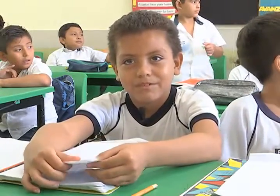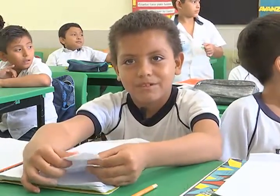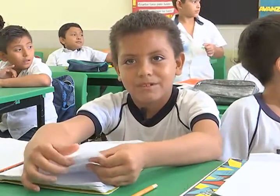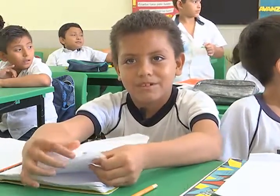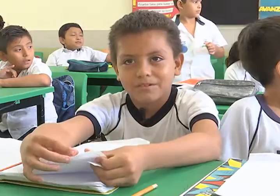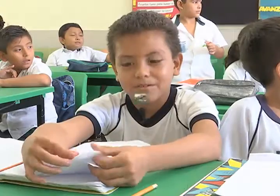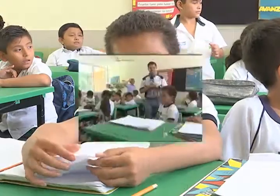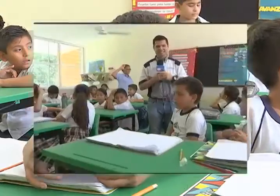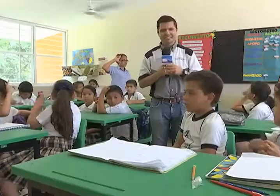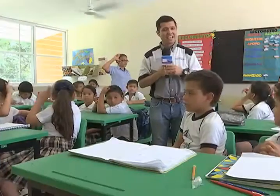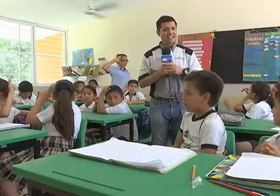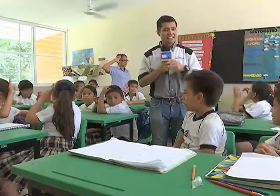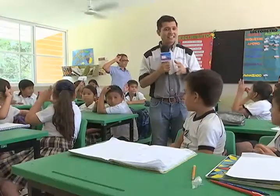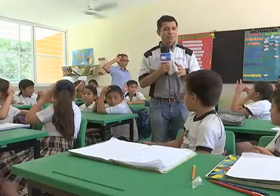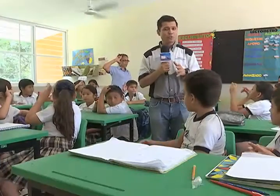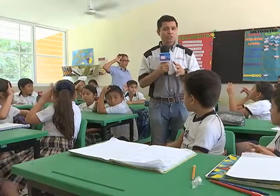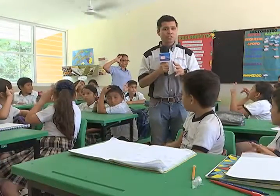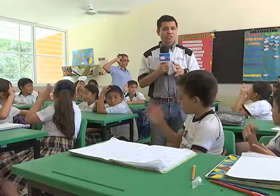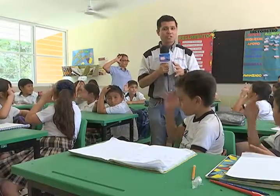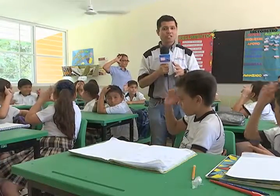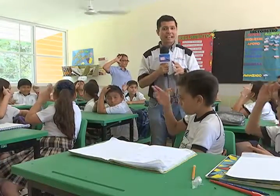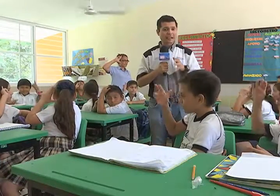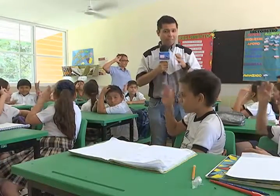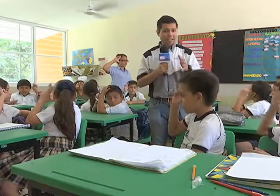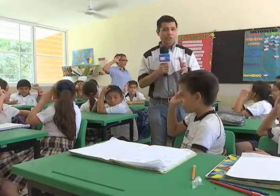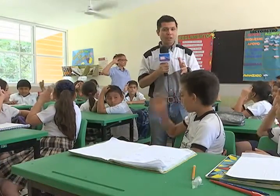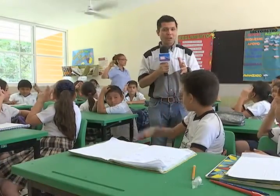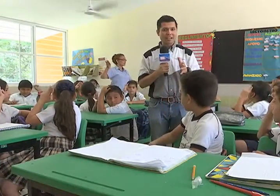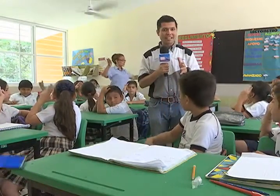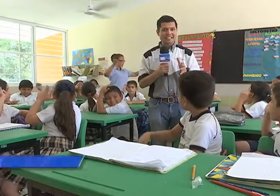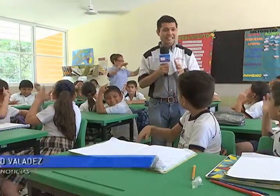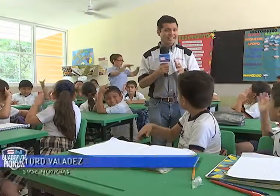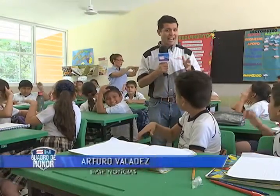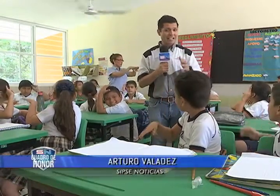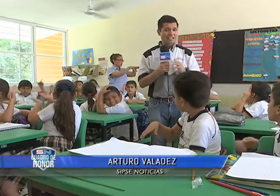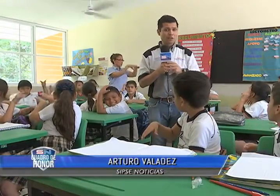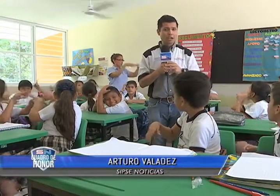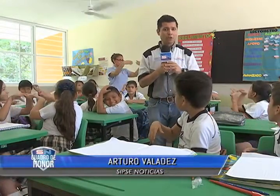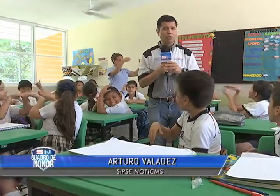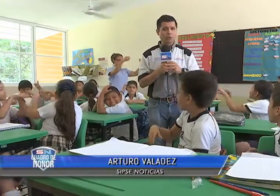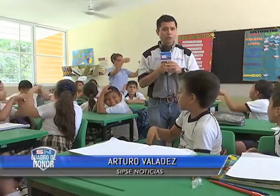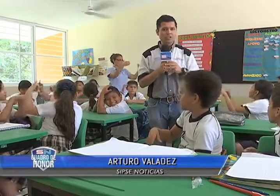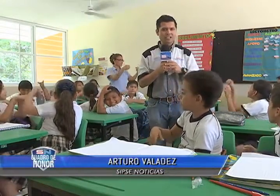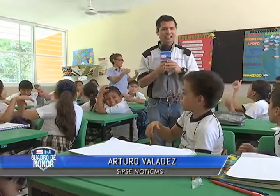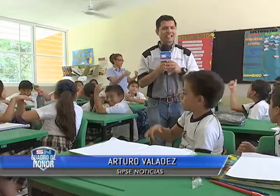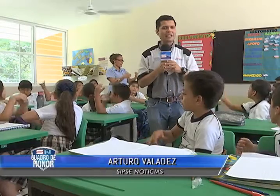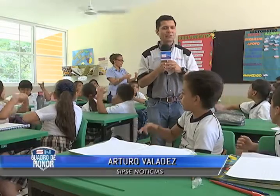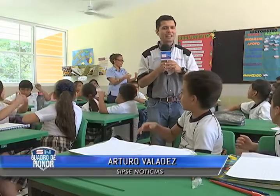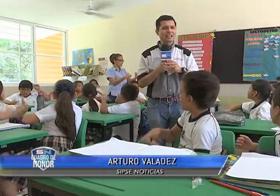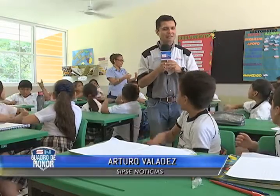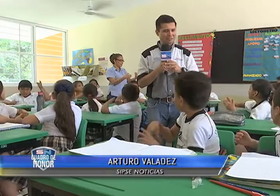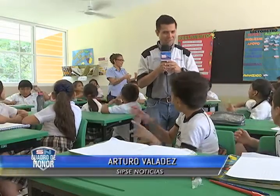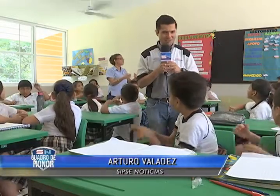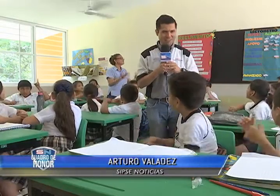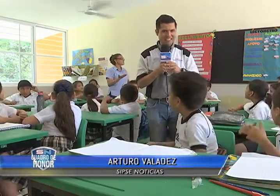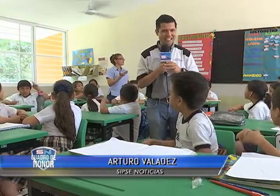Todo eso. Y es que muchos de los niños que han aprendido el lenguaje de señas aseguran que en un futuro quieren ayudar a las personas con esta